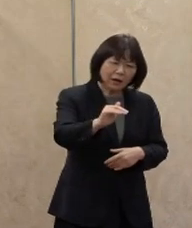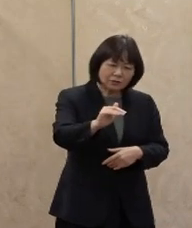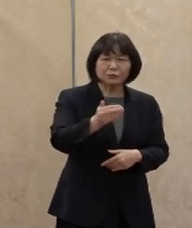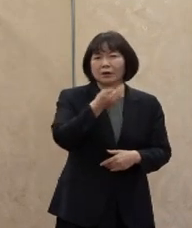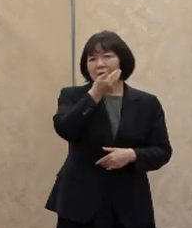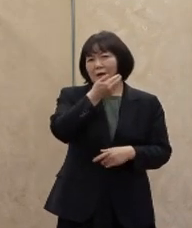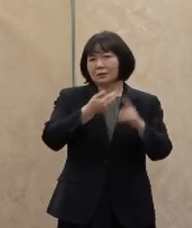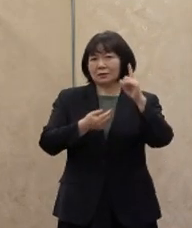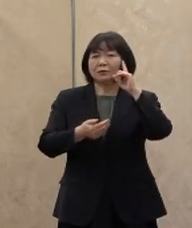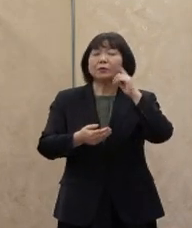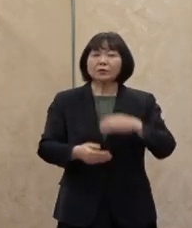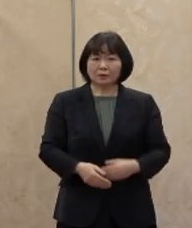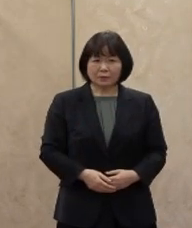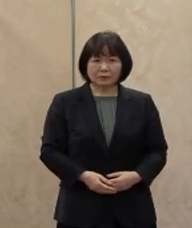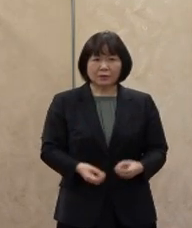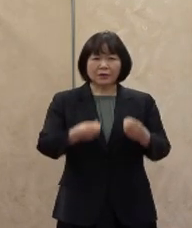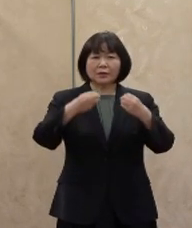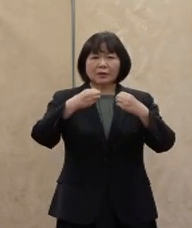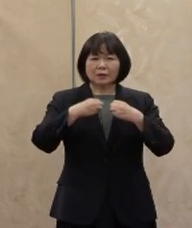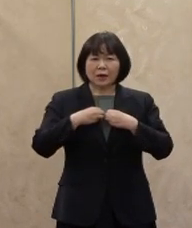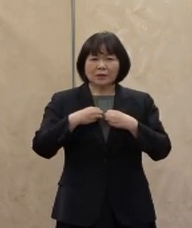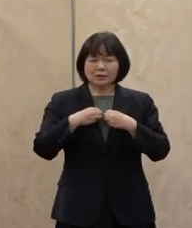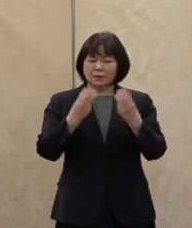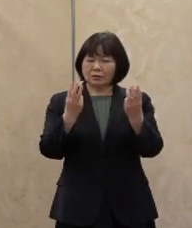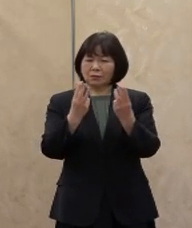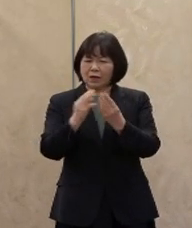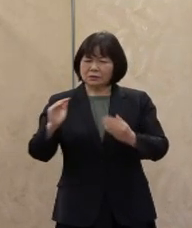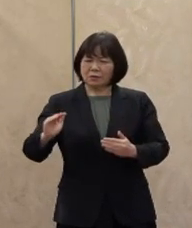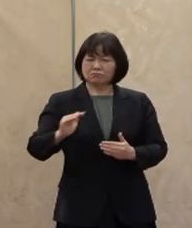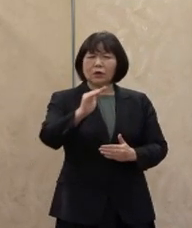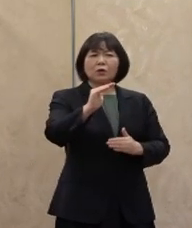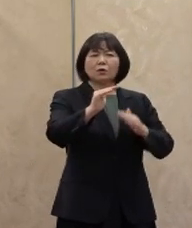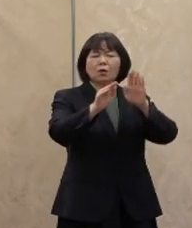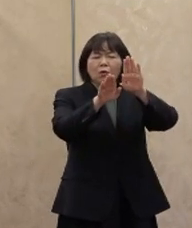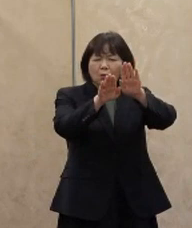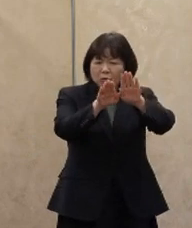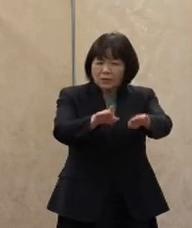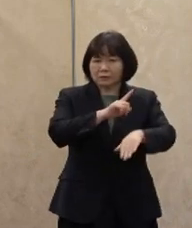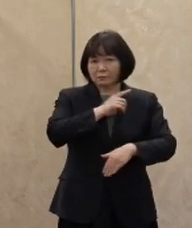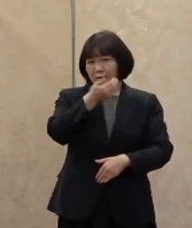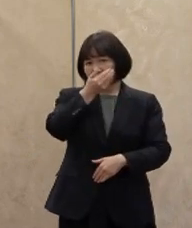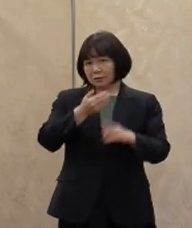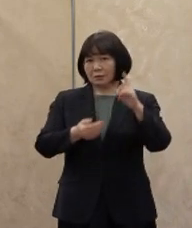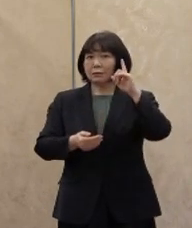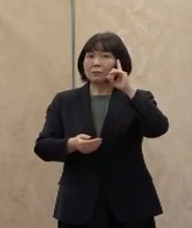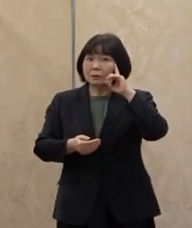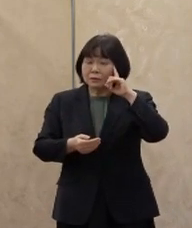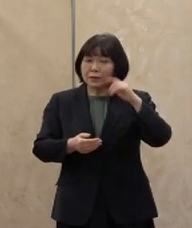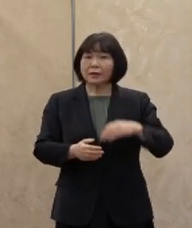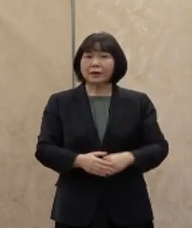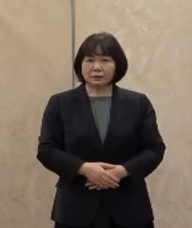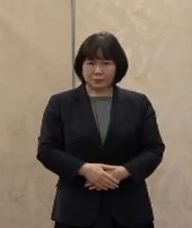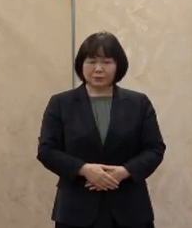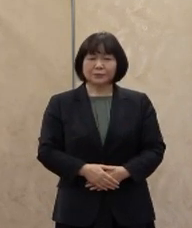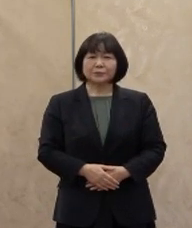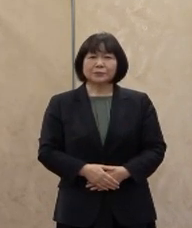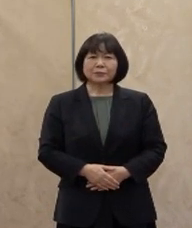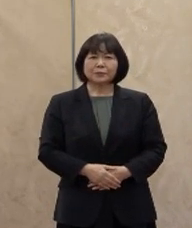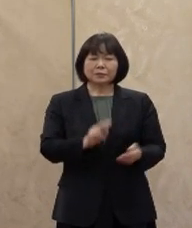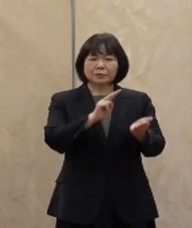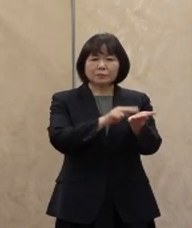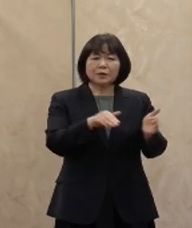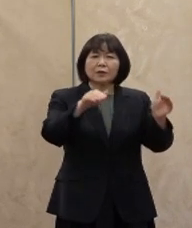。感染急拡大をいかに抑えるかが最も大事だと思います。というのも、いくら医